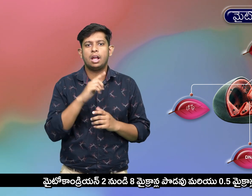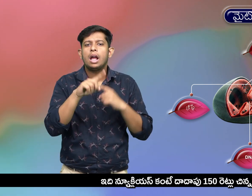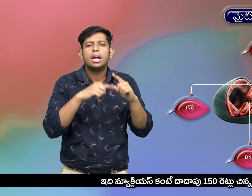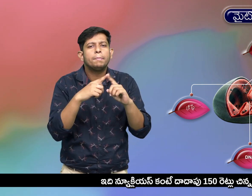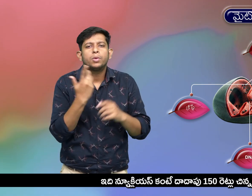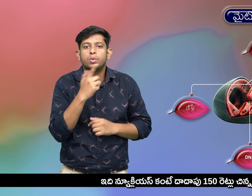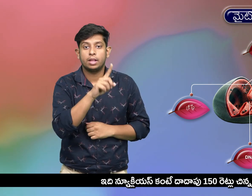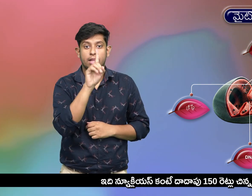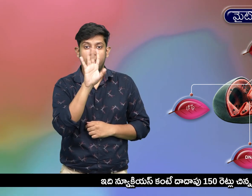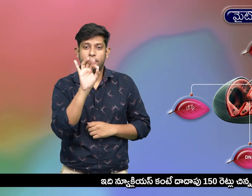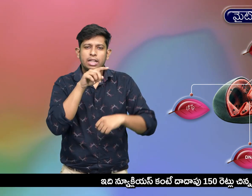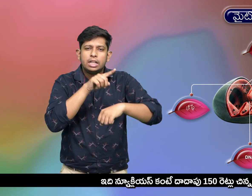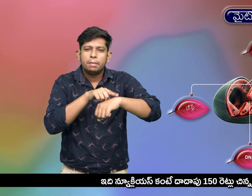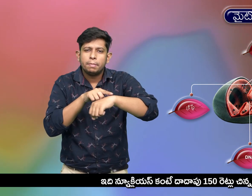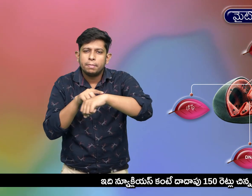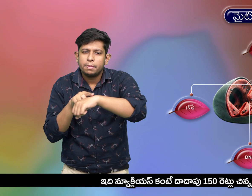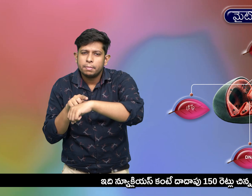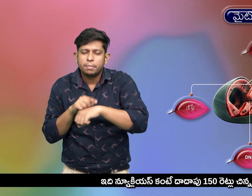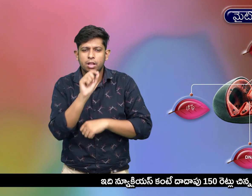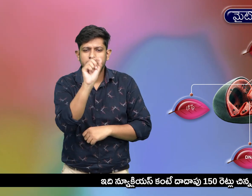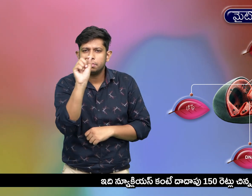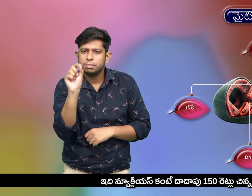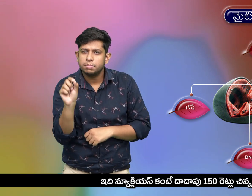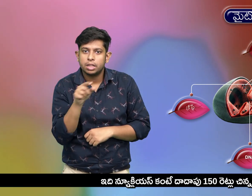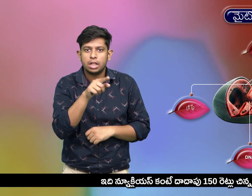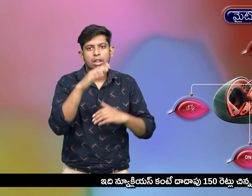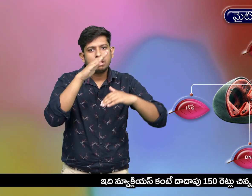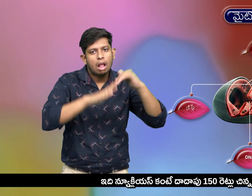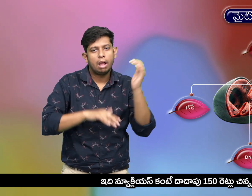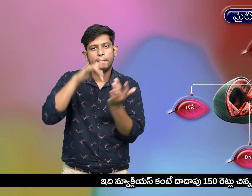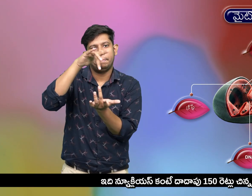ఇది న్యూక్లియస్ కంటే దాదాపు 150 రెట్లు చిన్నది.